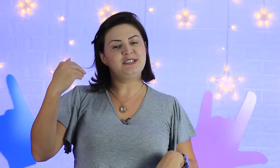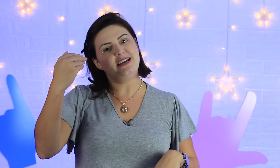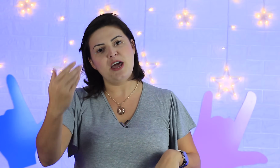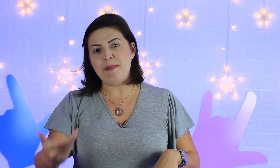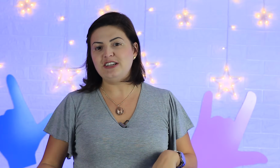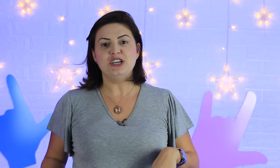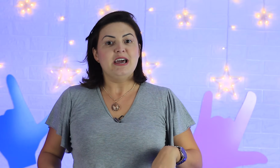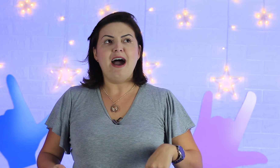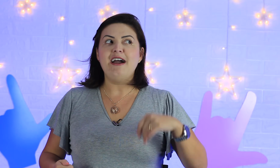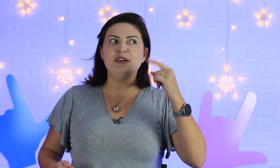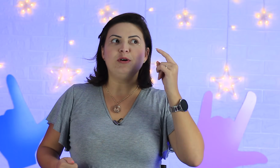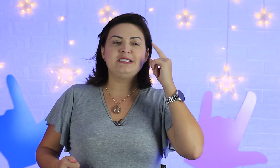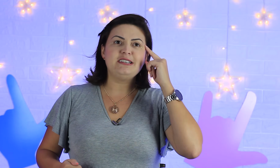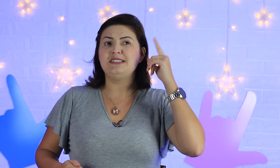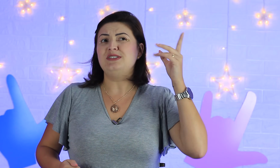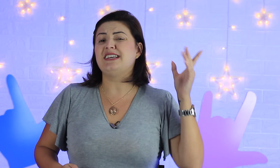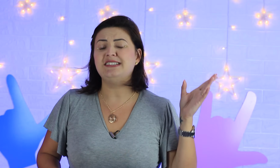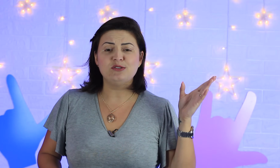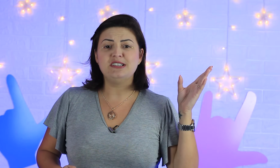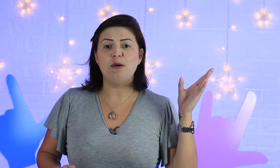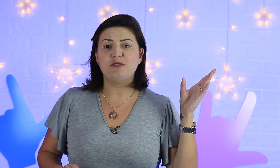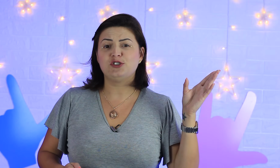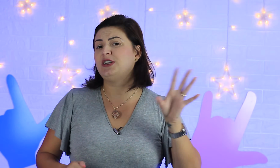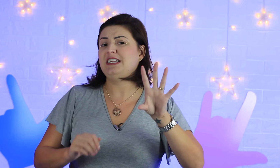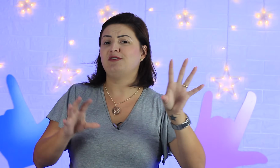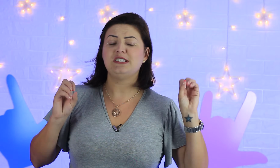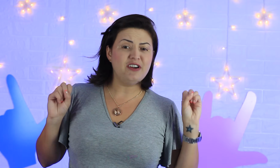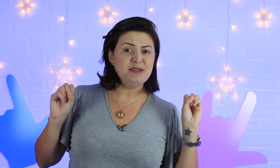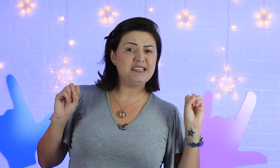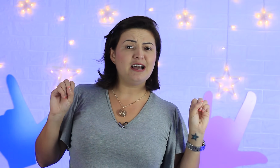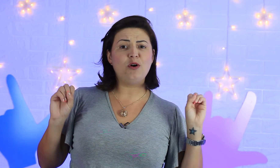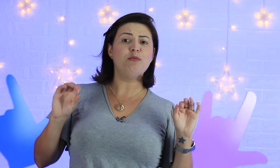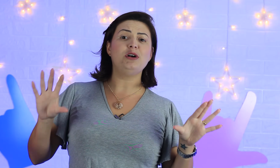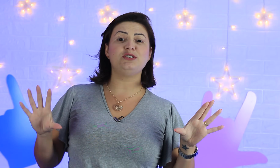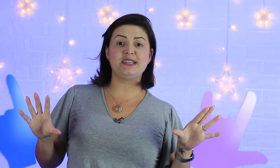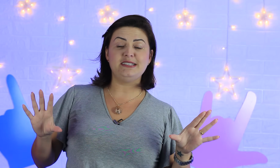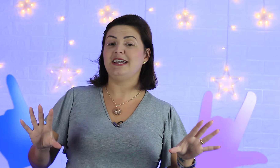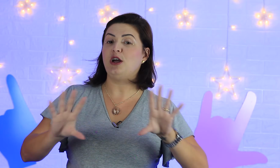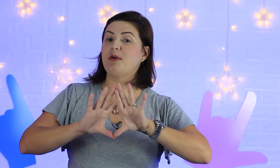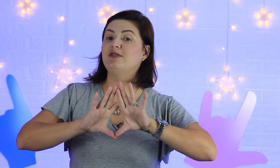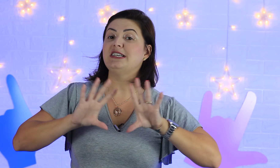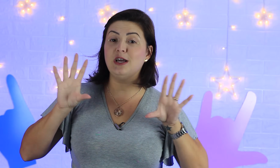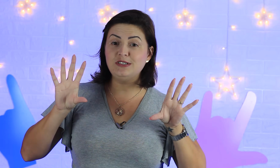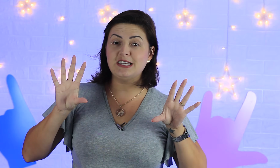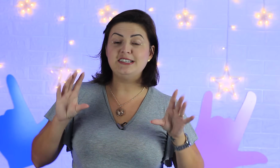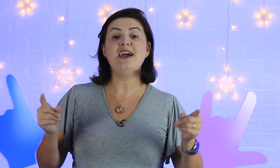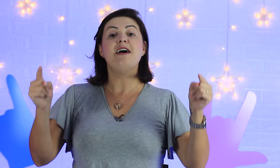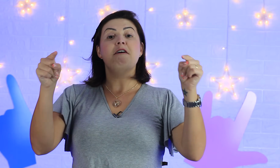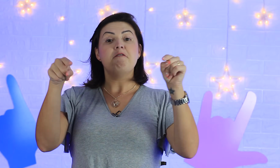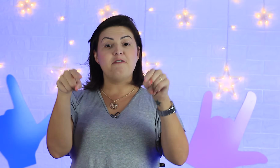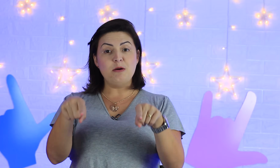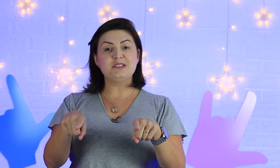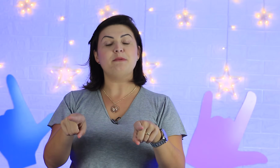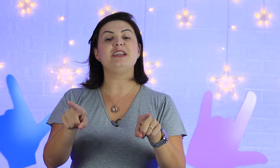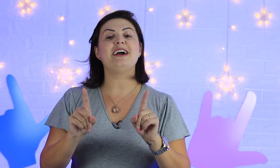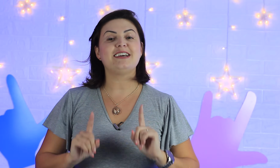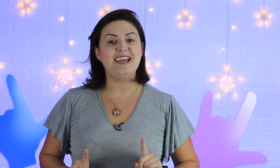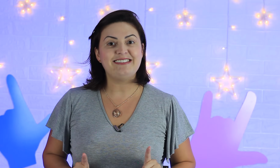você, de repente, ai, pode ser, se eu esquecer o sinal, professora Aninha, você vai me ensinar agora e eu posso esquecer. Então, pra você não esquecer, vamos aplicar aqui a